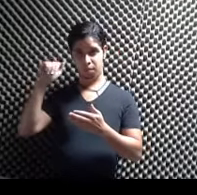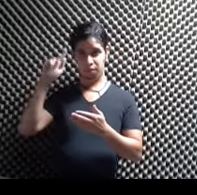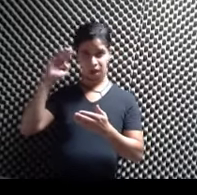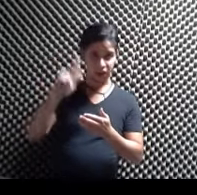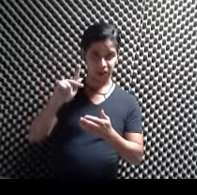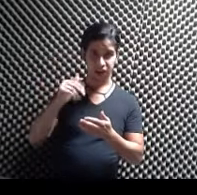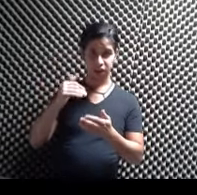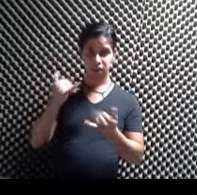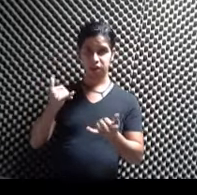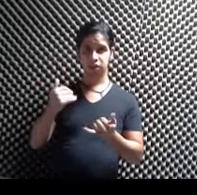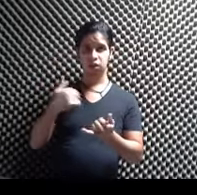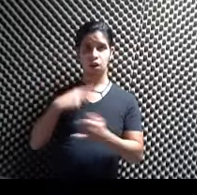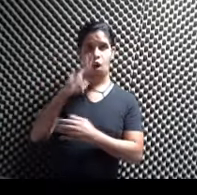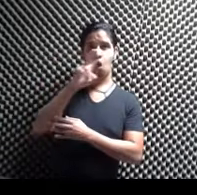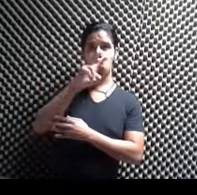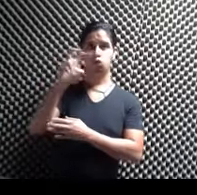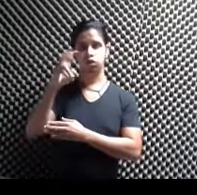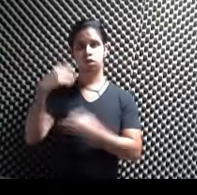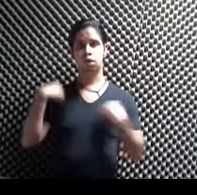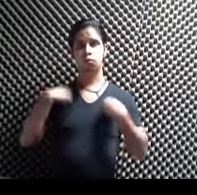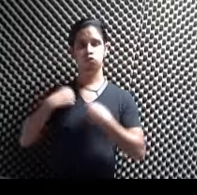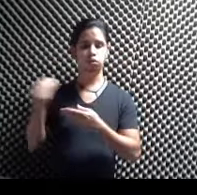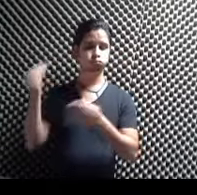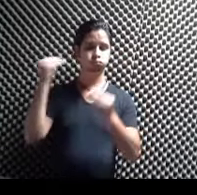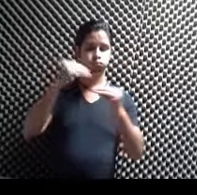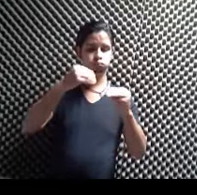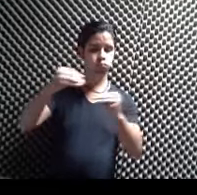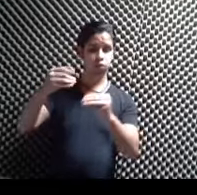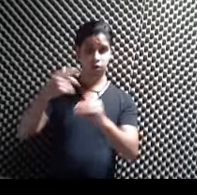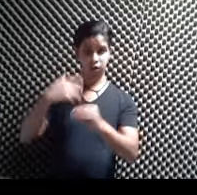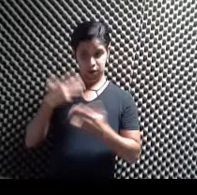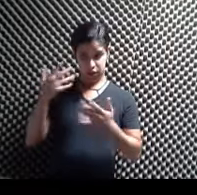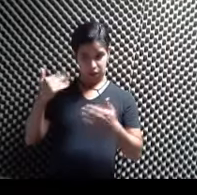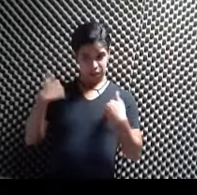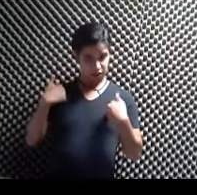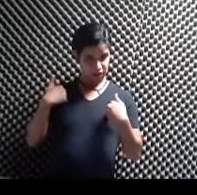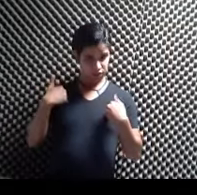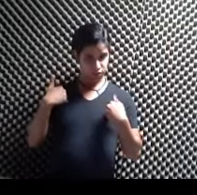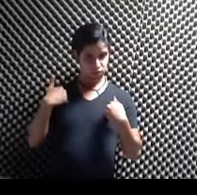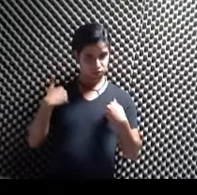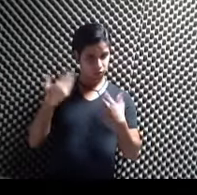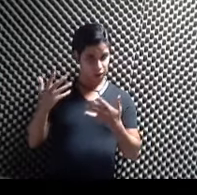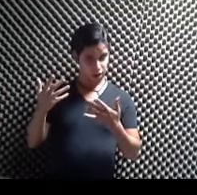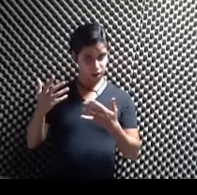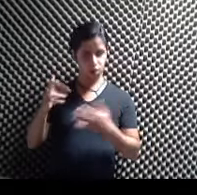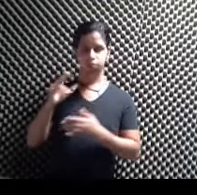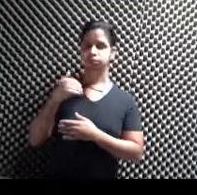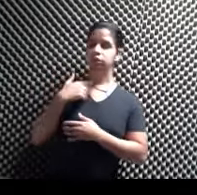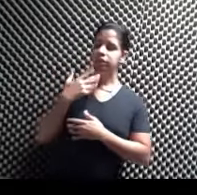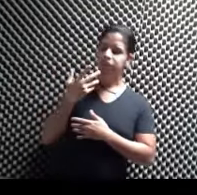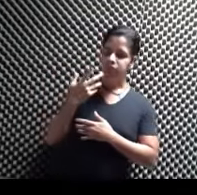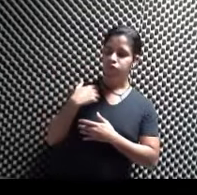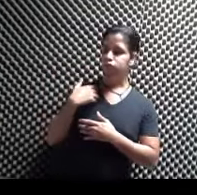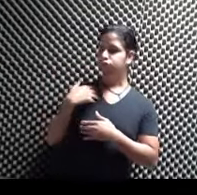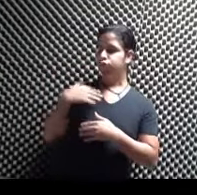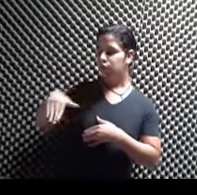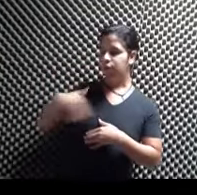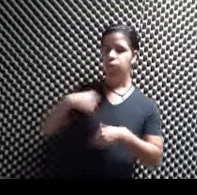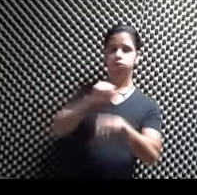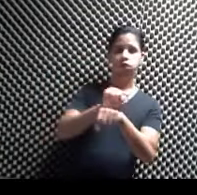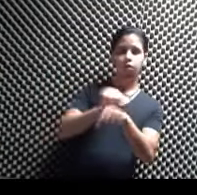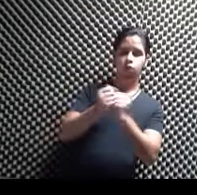viaje 200 va, mochilas. Correcto, 200, sí, van para allá. ¿Y ya tienes las 200 o todavía está? Estamos ahí trabajando las libretas, crayolas. Ah, no, pues.